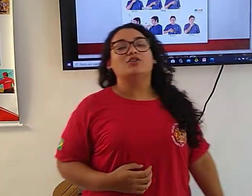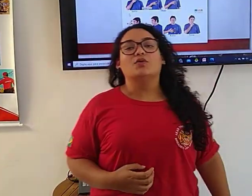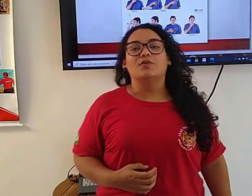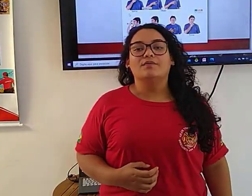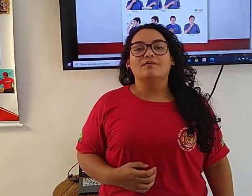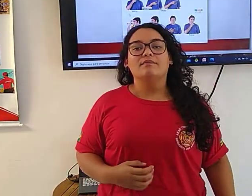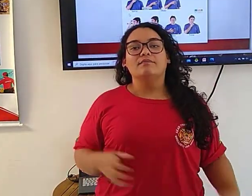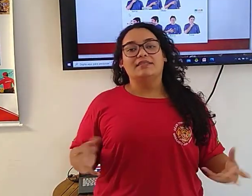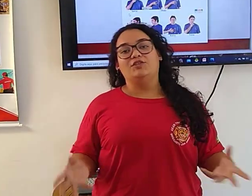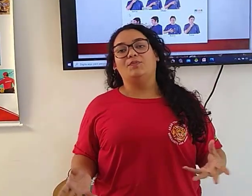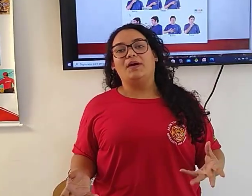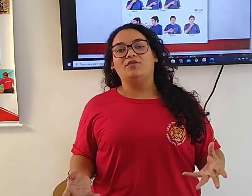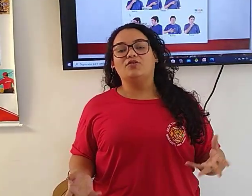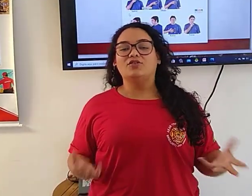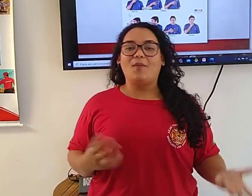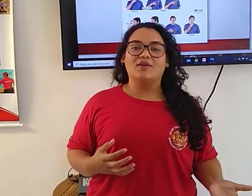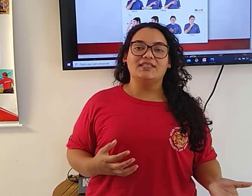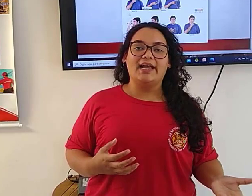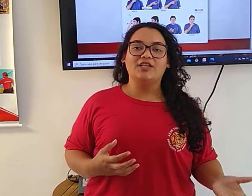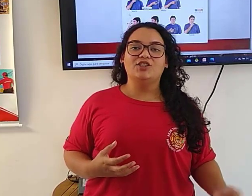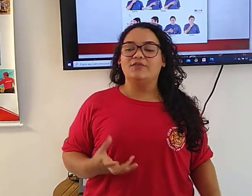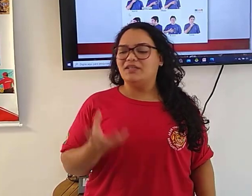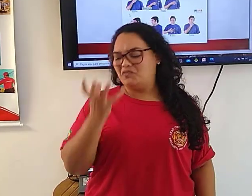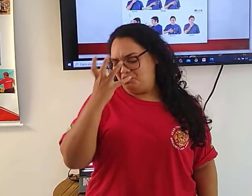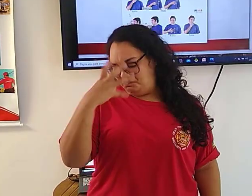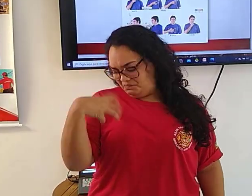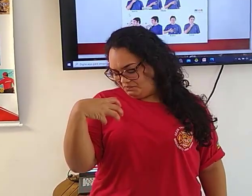Antipático. Ser antipático já é uma coisa negativa. Então,